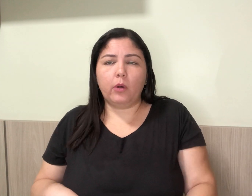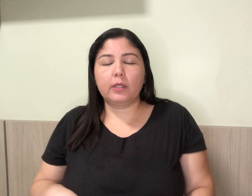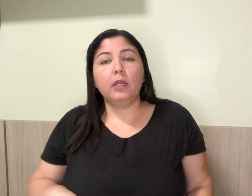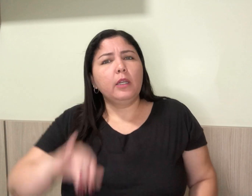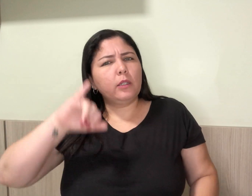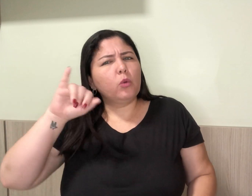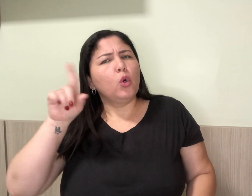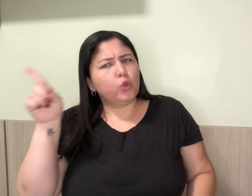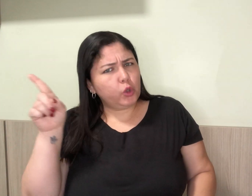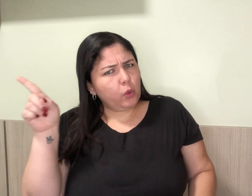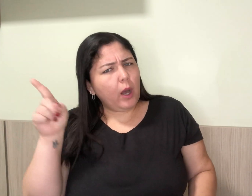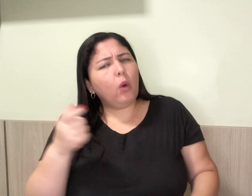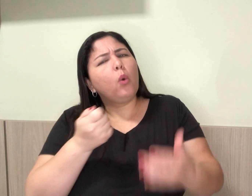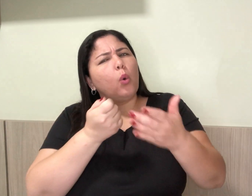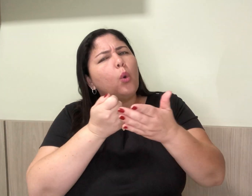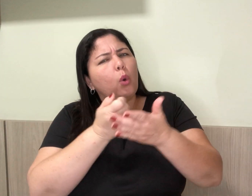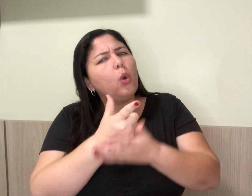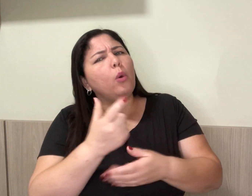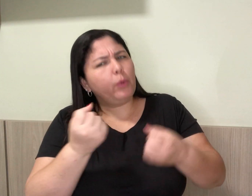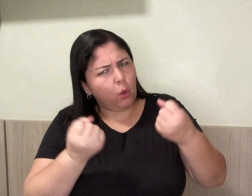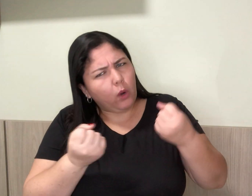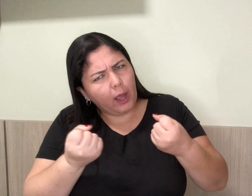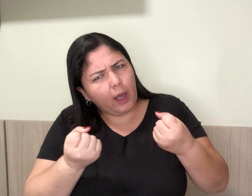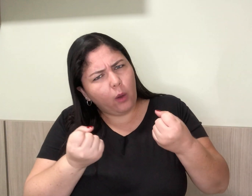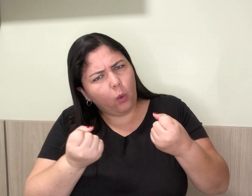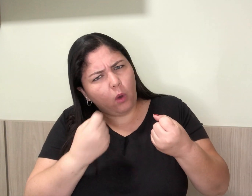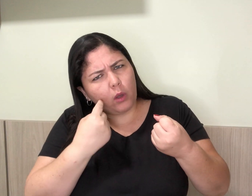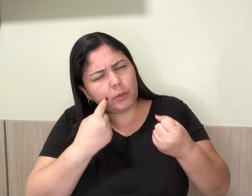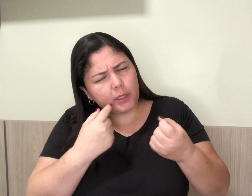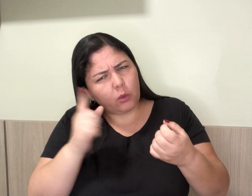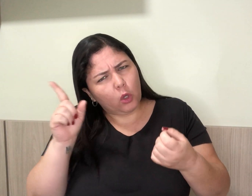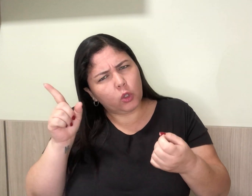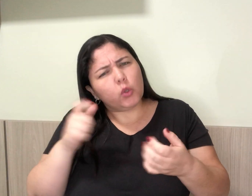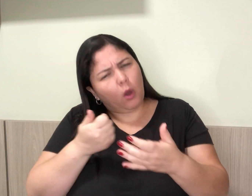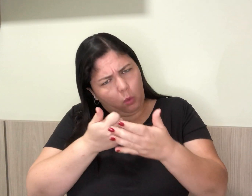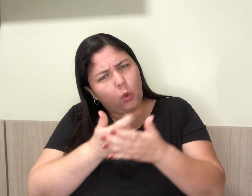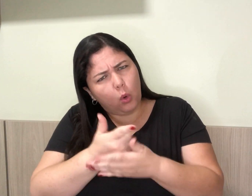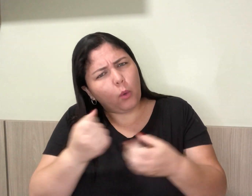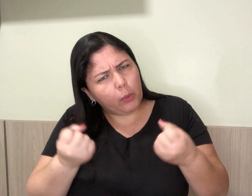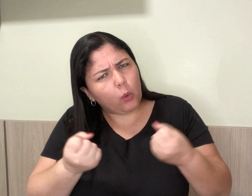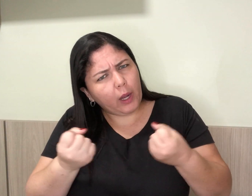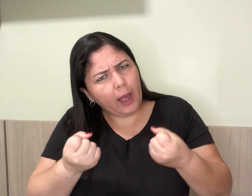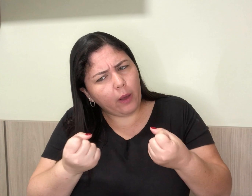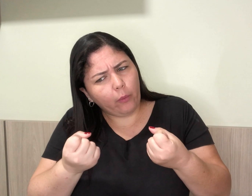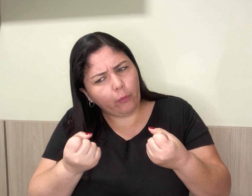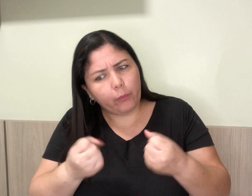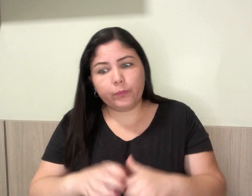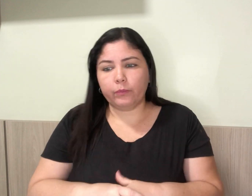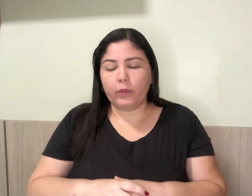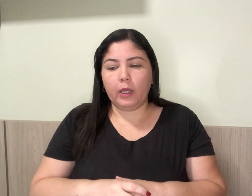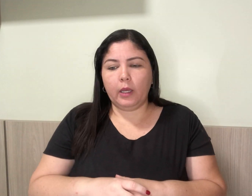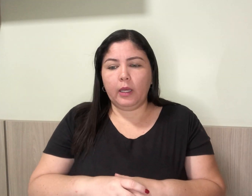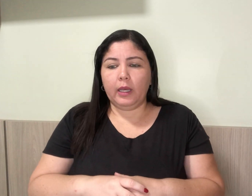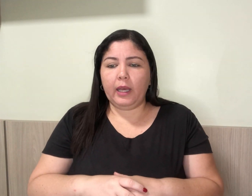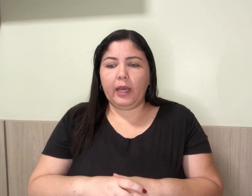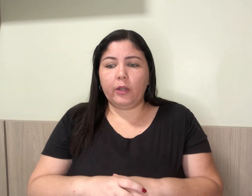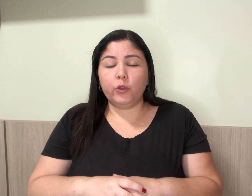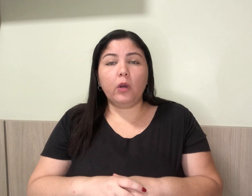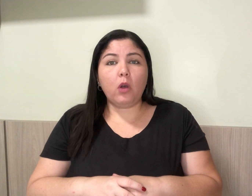resposta. Então, João comprou o carro. Ó a expressão. João comprou o carro. João gosta